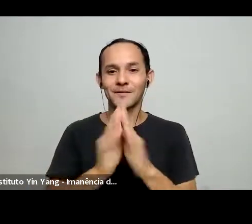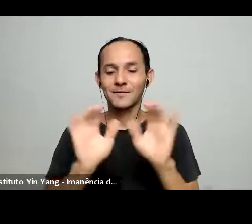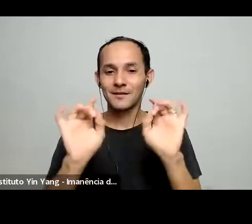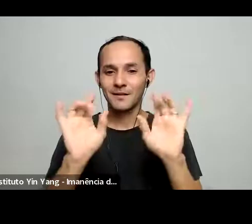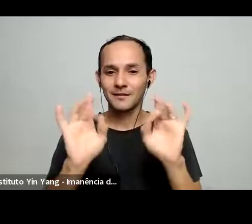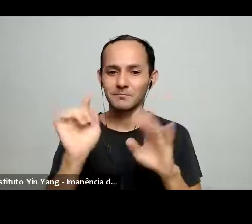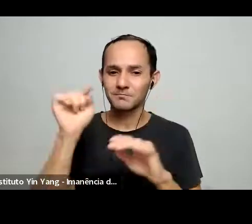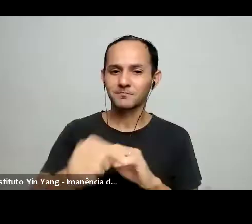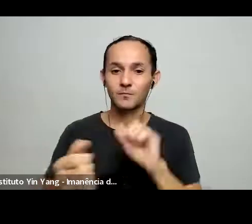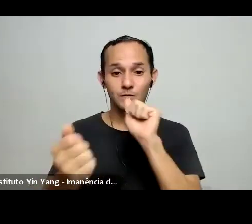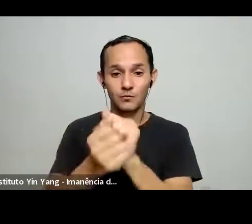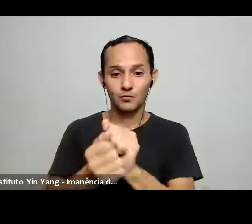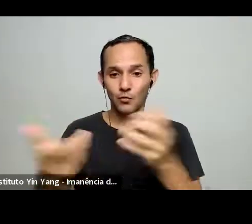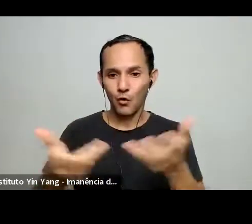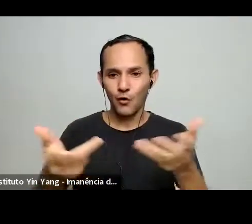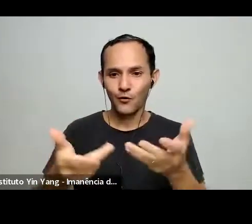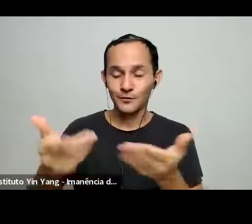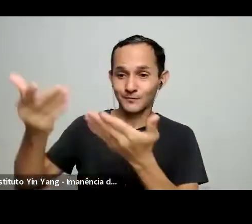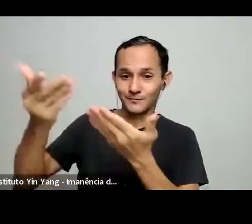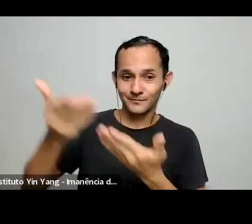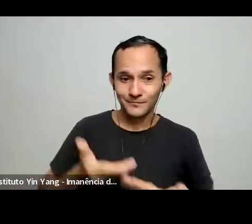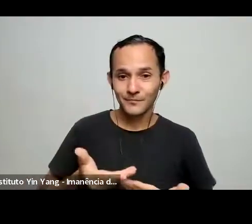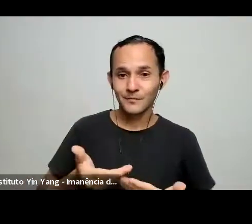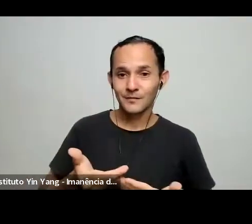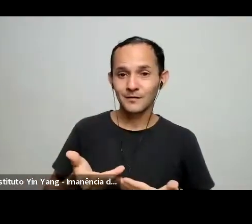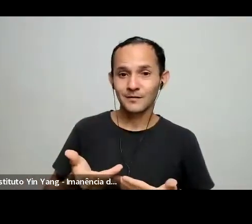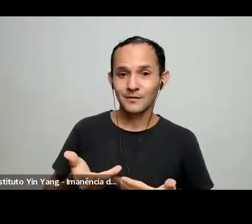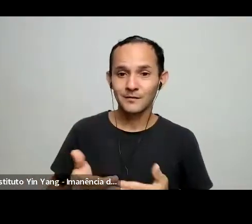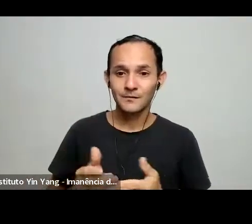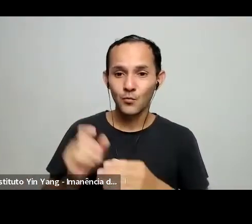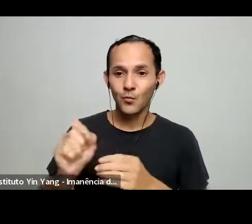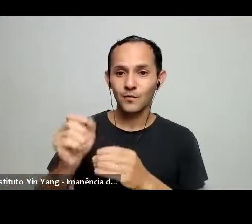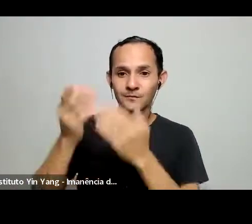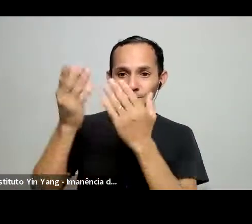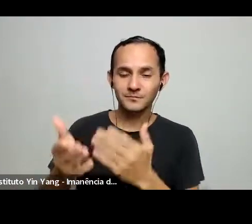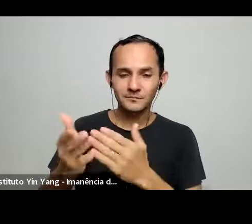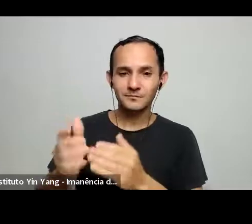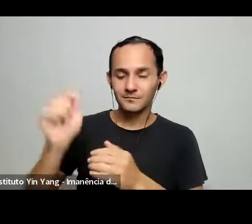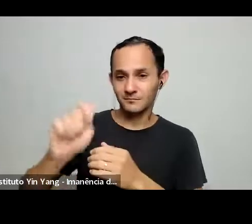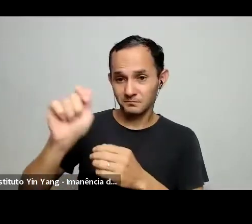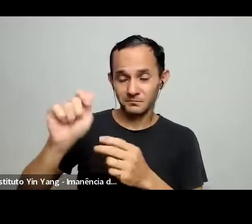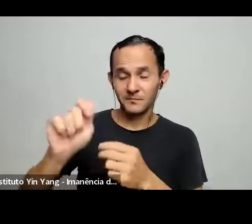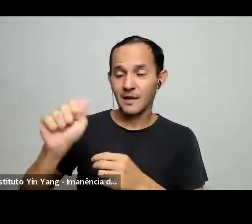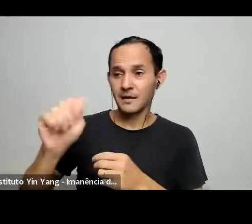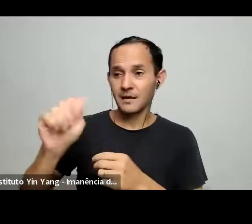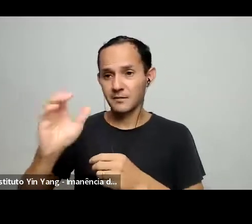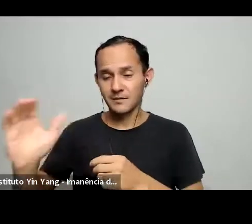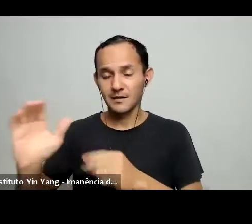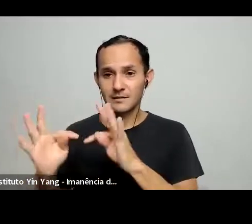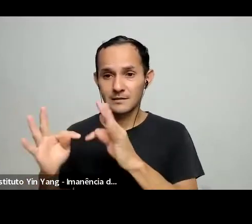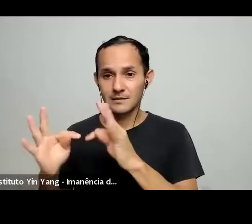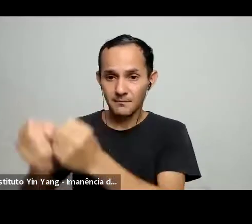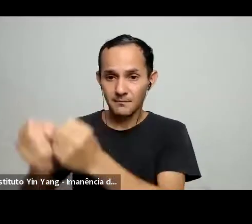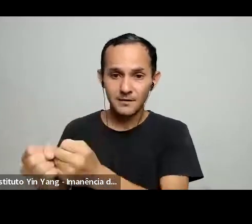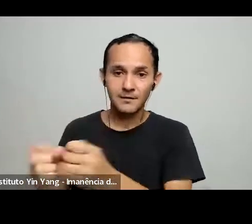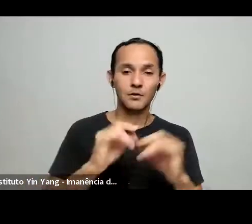estar aqui, recepcionada pelas essas grandes associações, ABC Sistemas